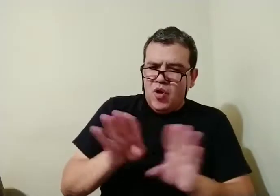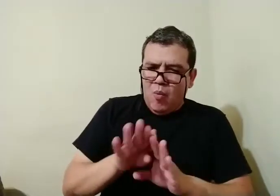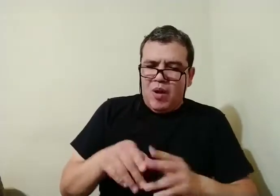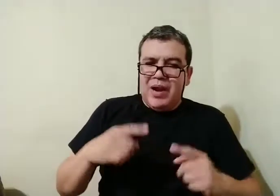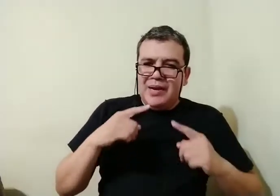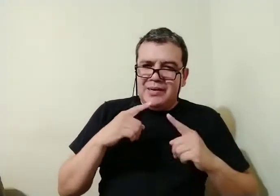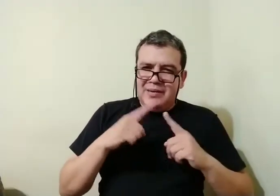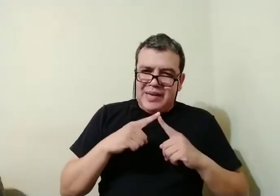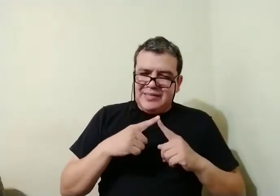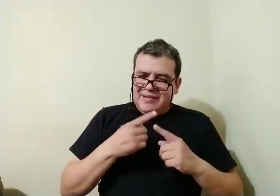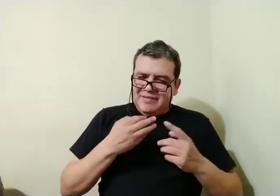7:55,